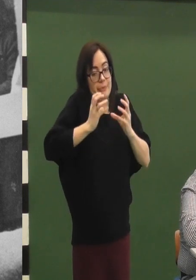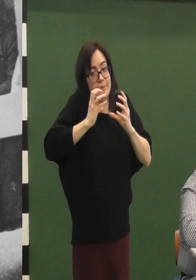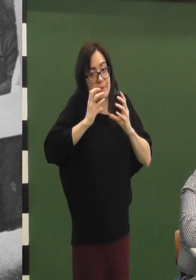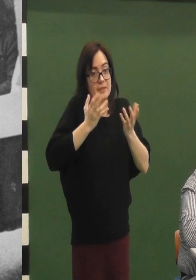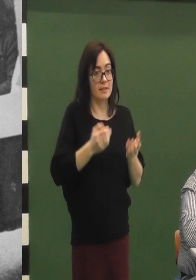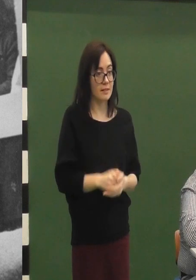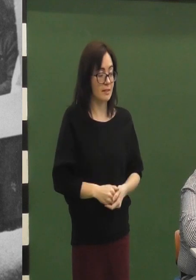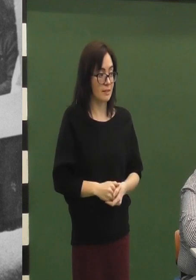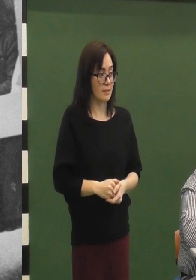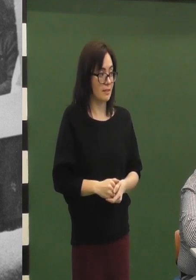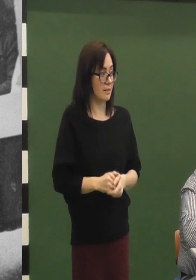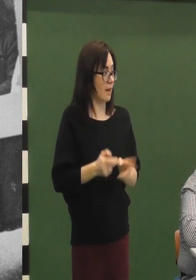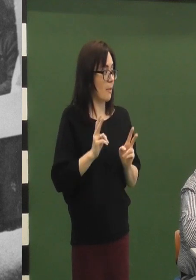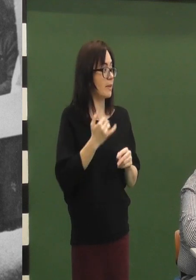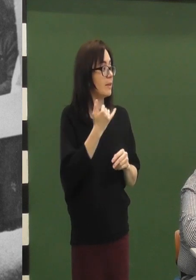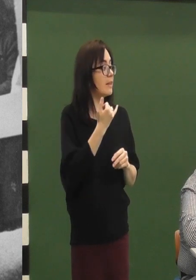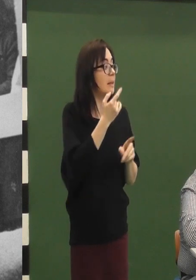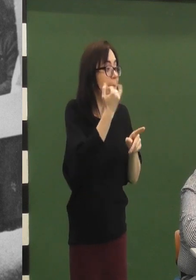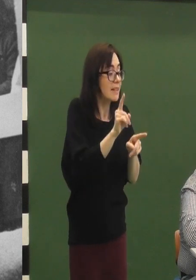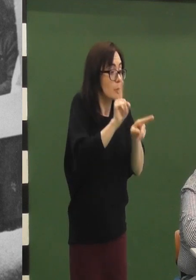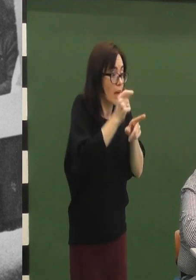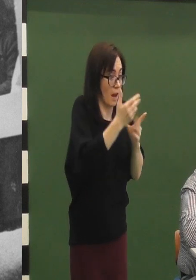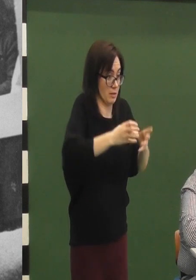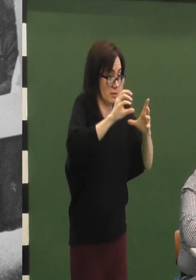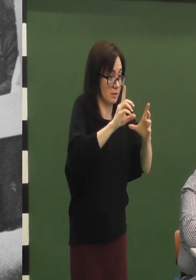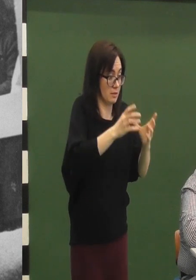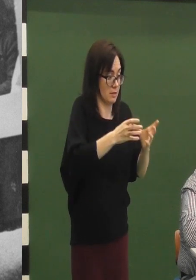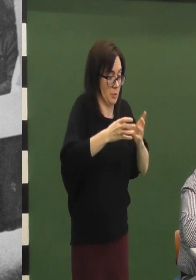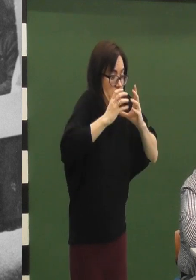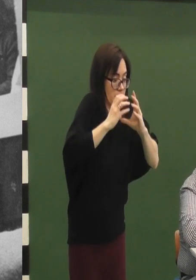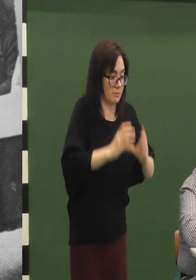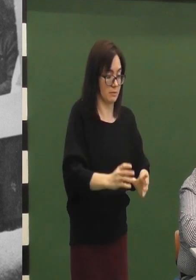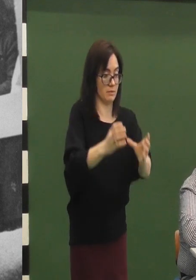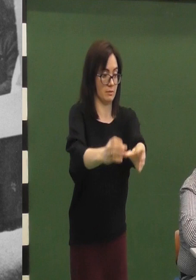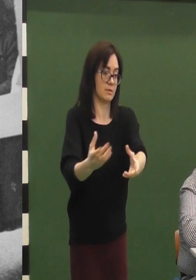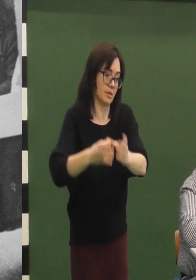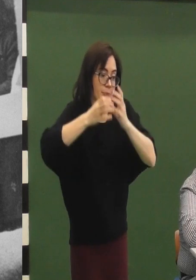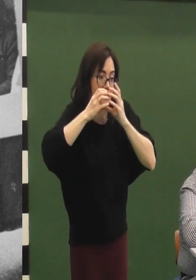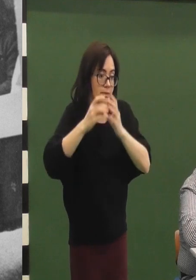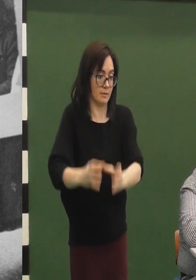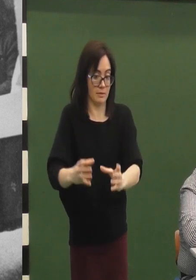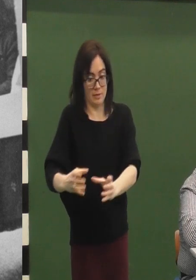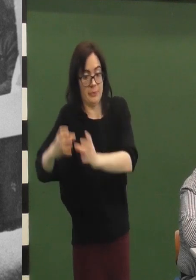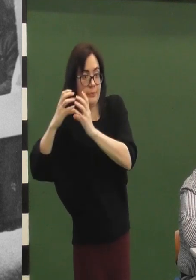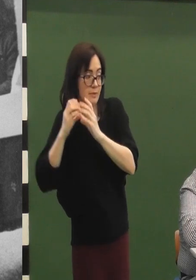hogy mindenki belejött. És ez volt az ennivaló, a déli